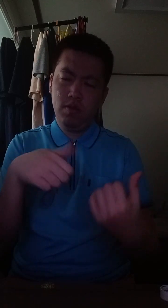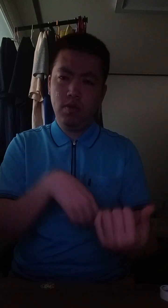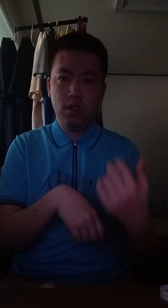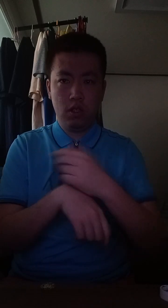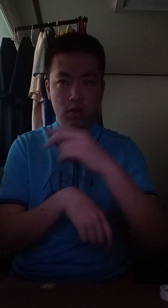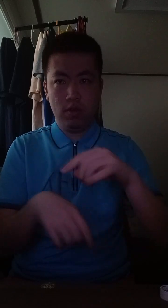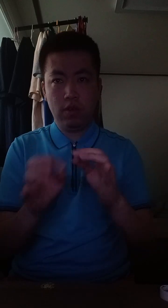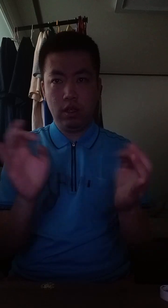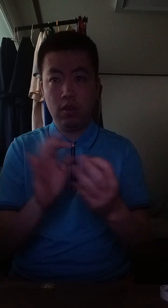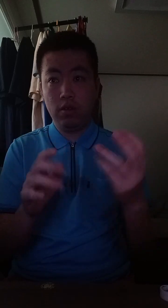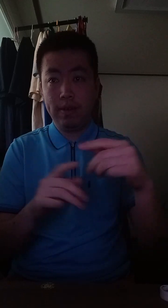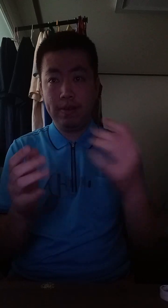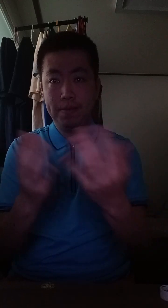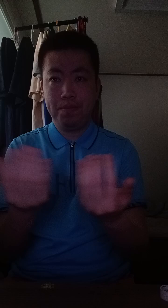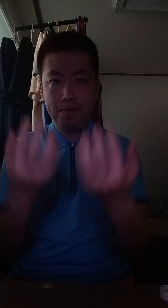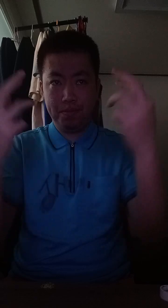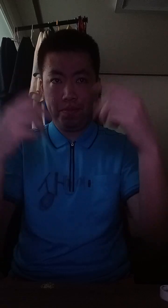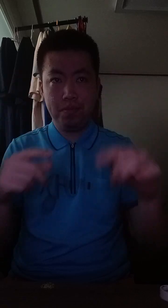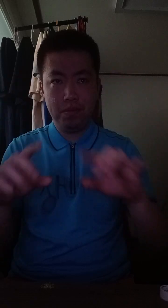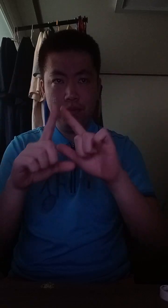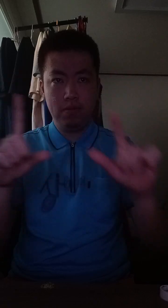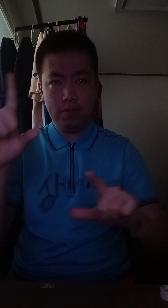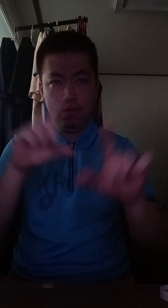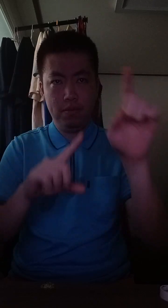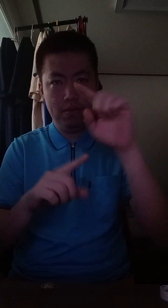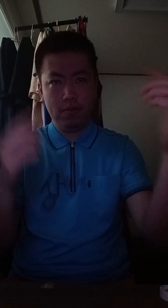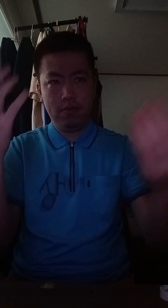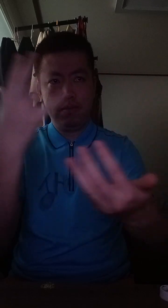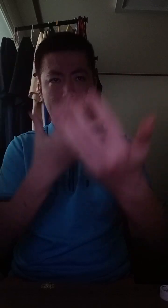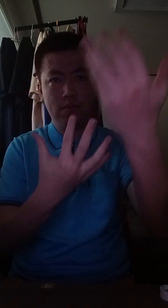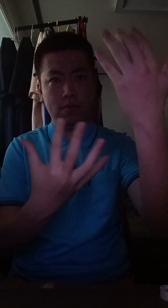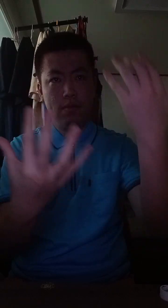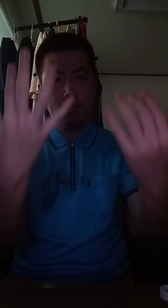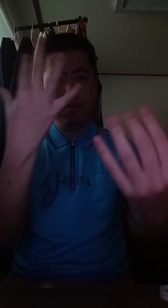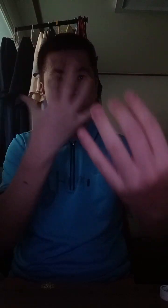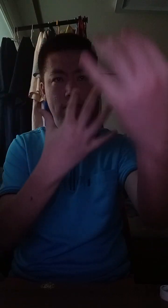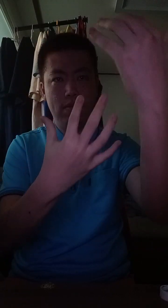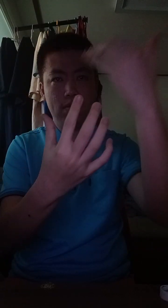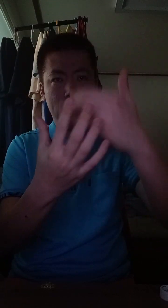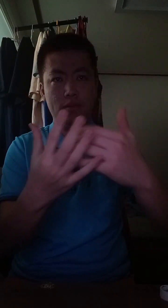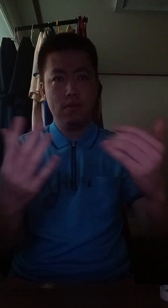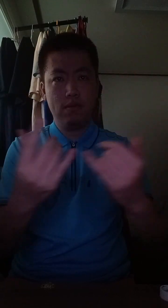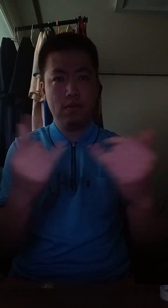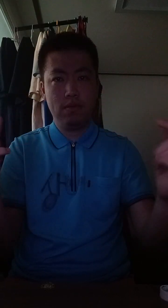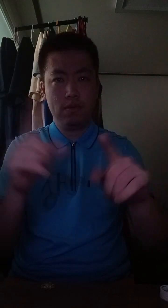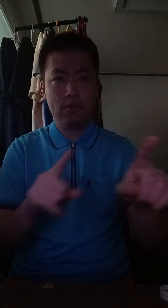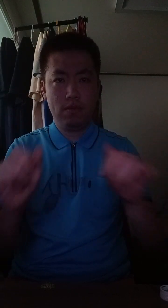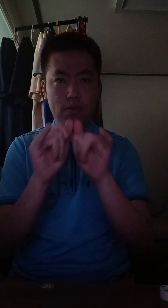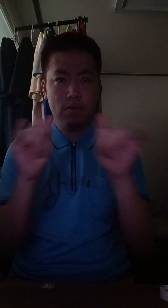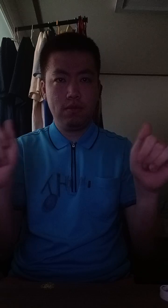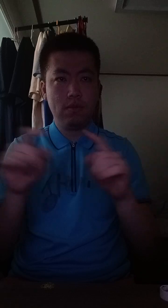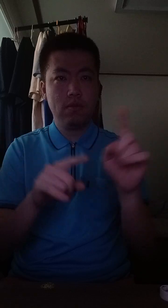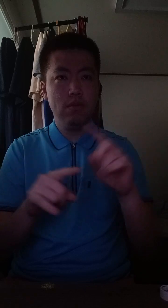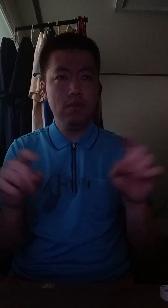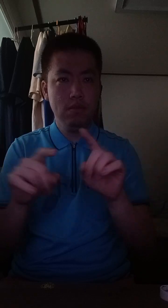하면 한 다세대 주택에서는 방화로 추정되는 화재가 발생해 주민들이 대피하는 소동이 벌어졌습니다. 홍정원